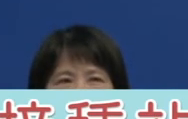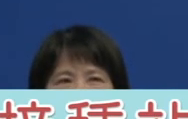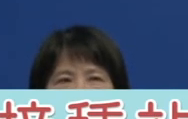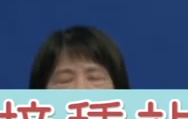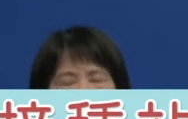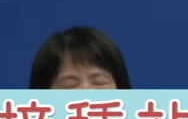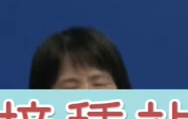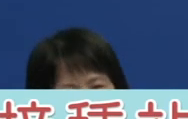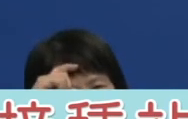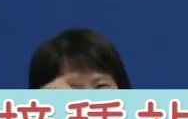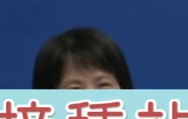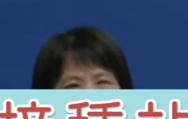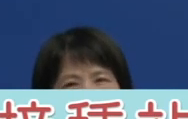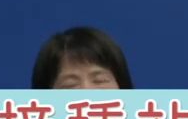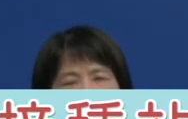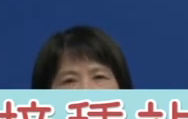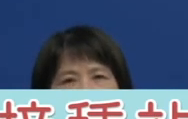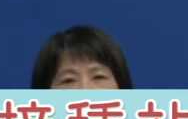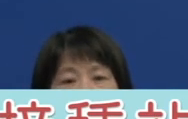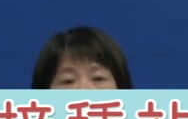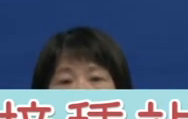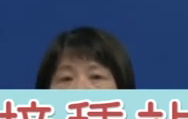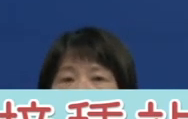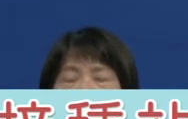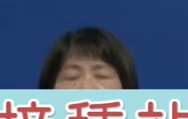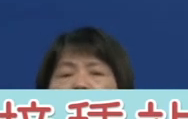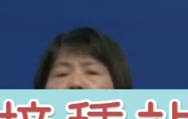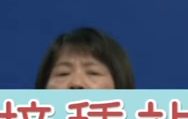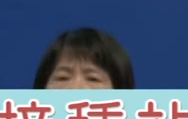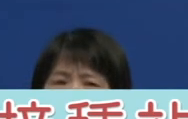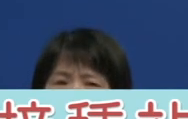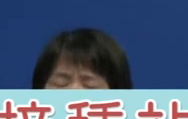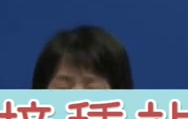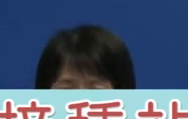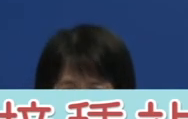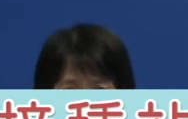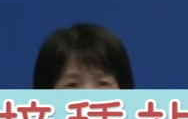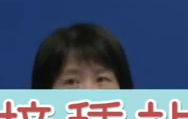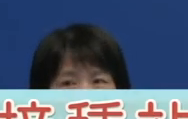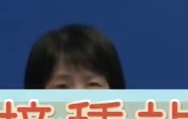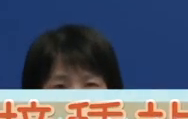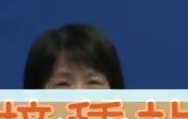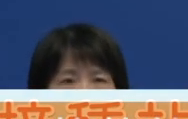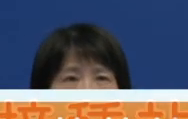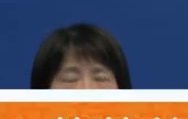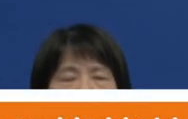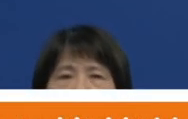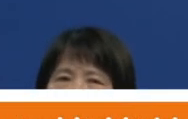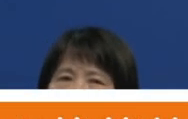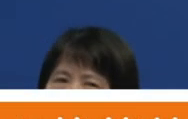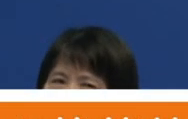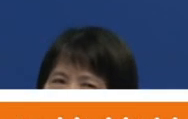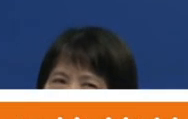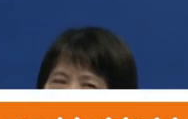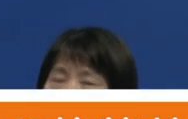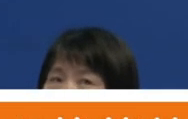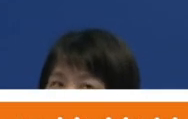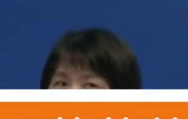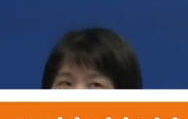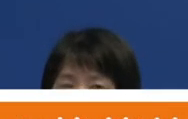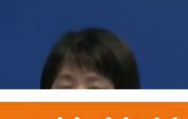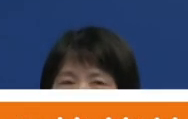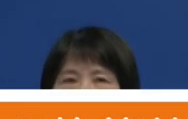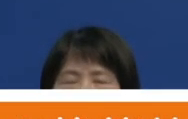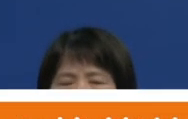边还是呼吁我们乡亲，足迹只是得一个参考，但是真正的保护自己最好的方法是把每个地